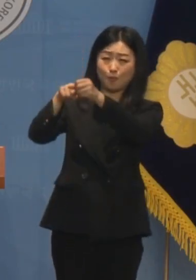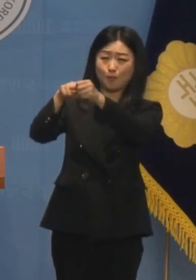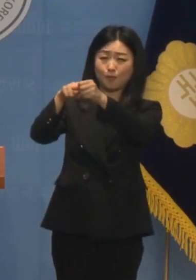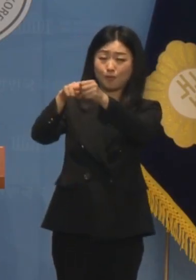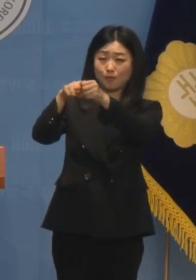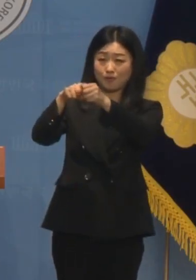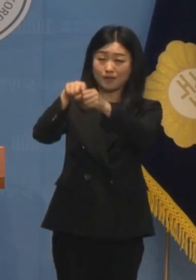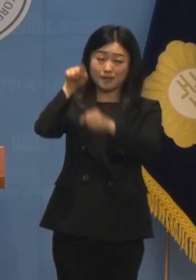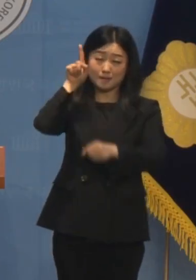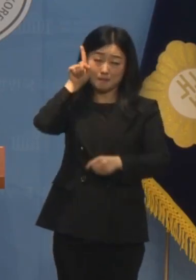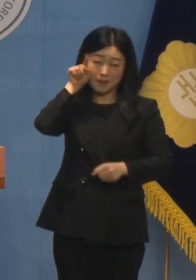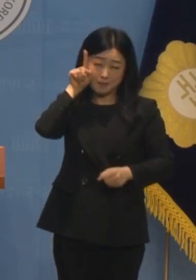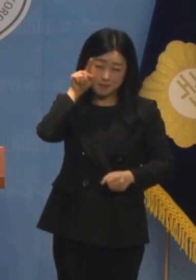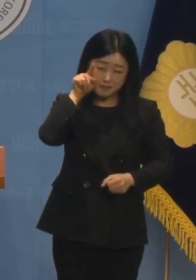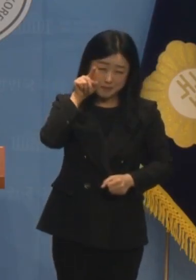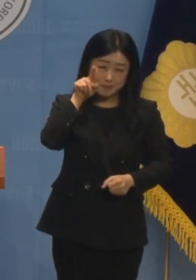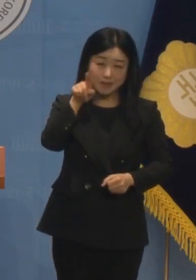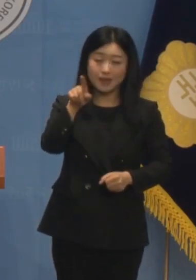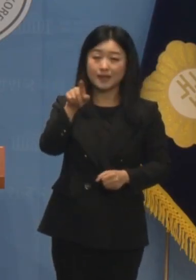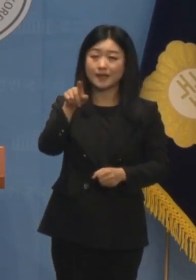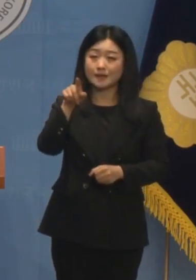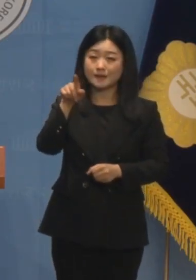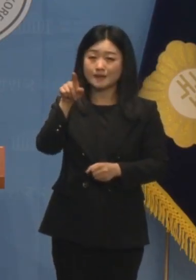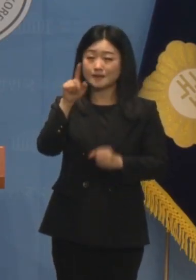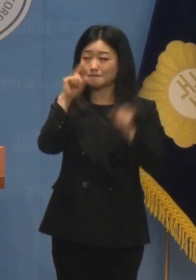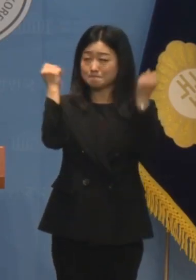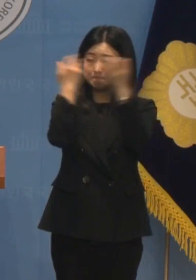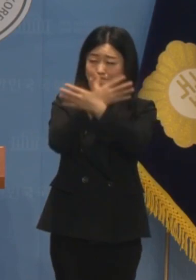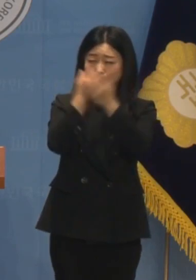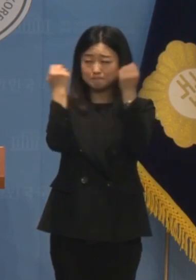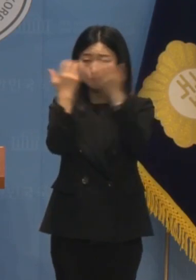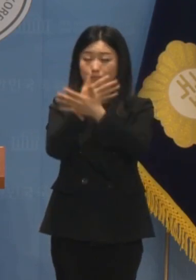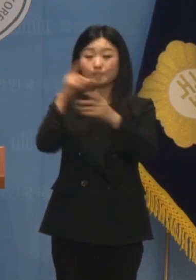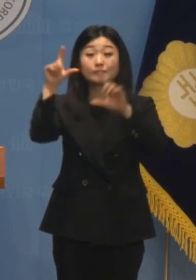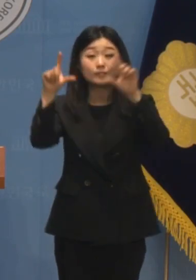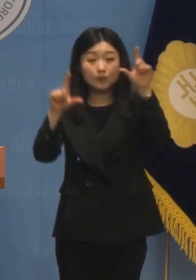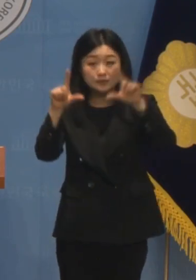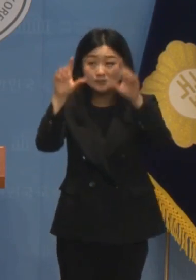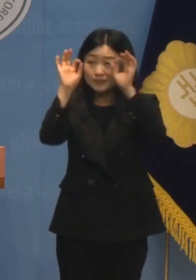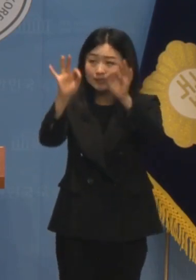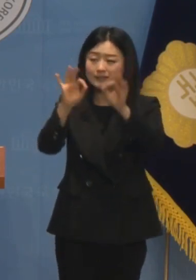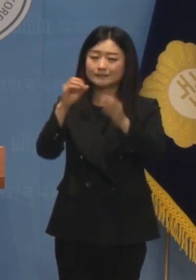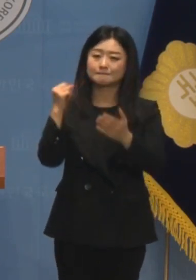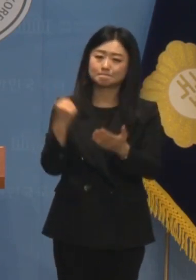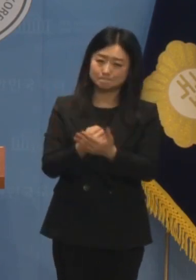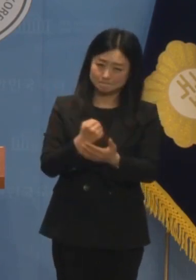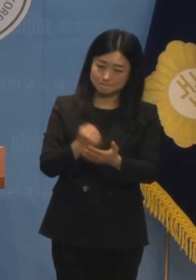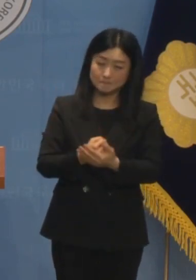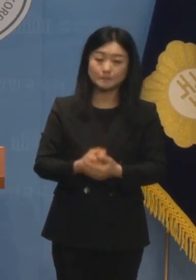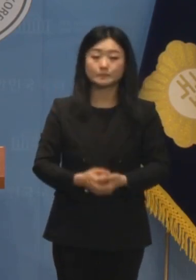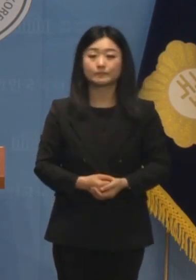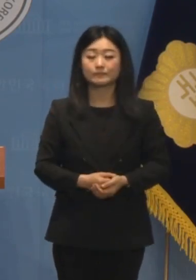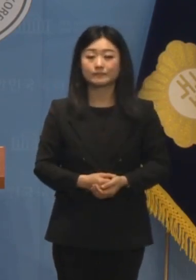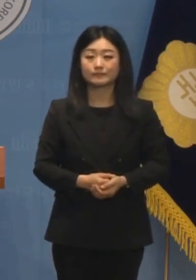위해 하루하루를 연명하고 있는 대통령실의 모습이 한심합니다.